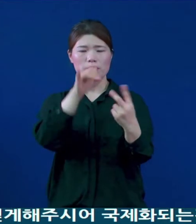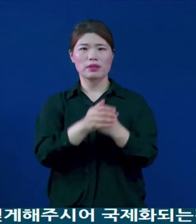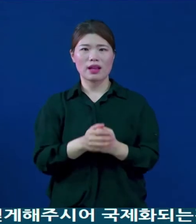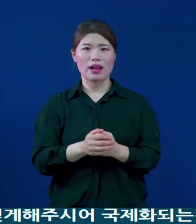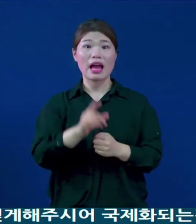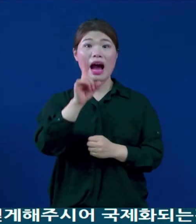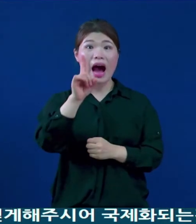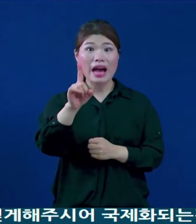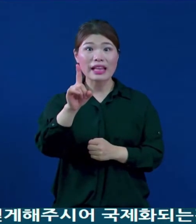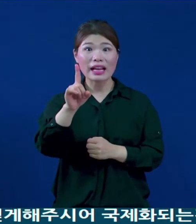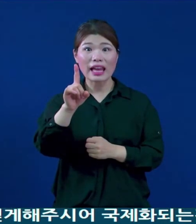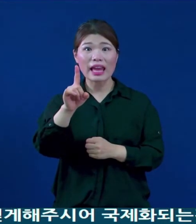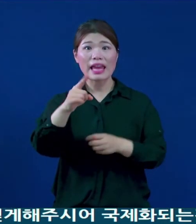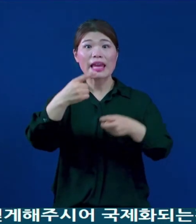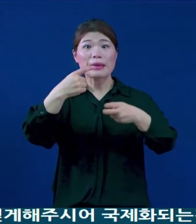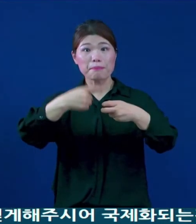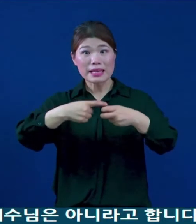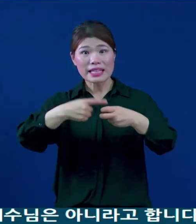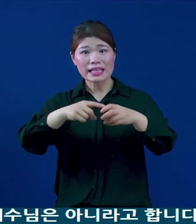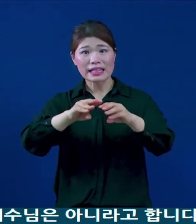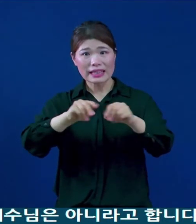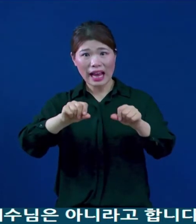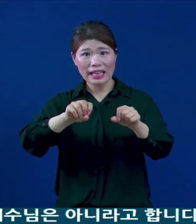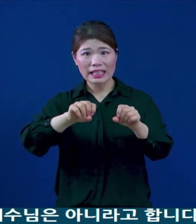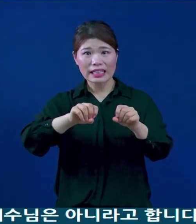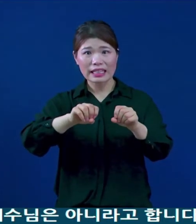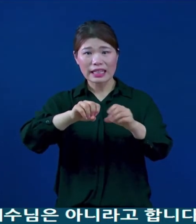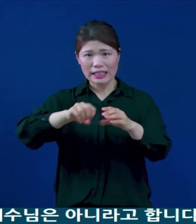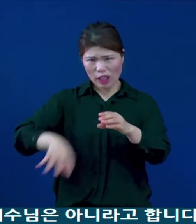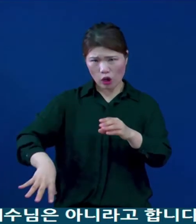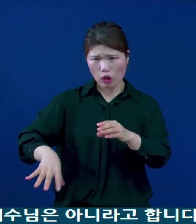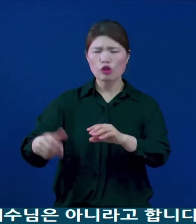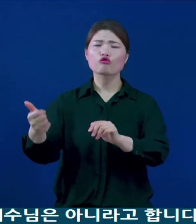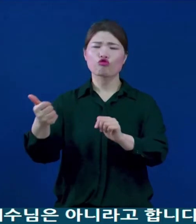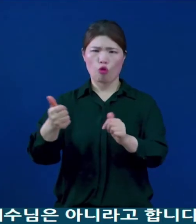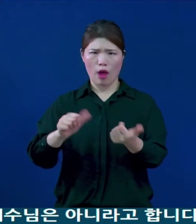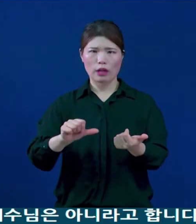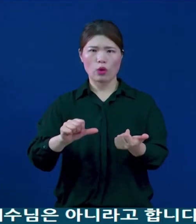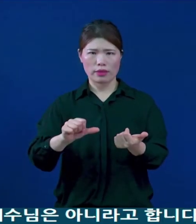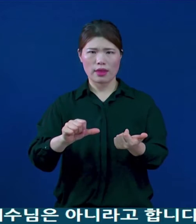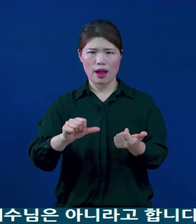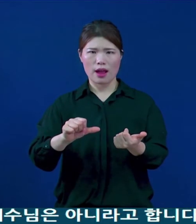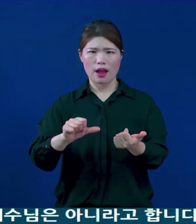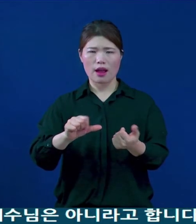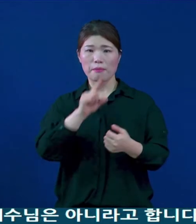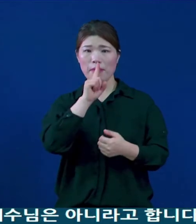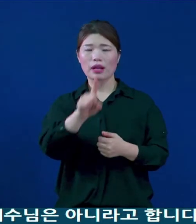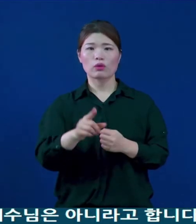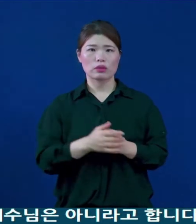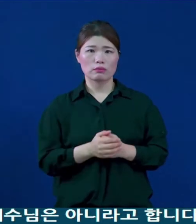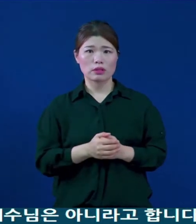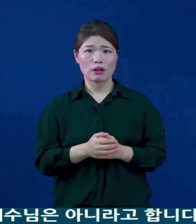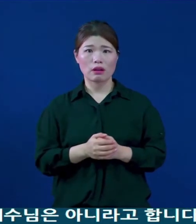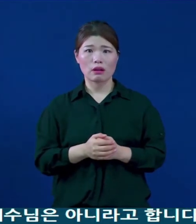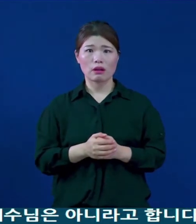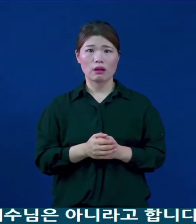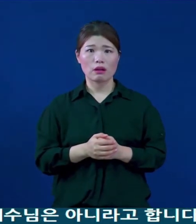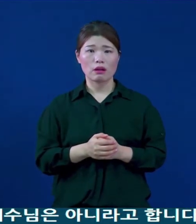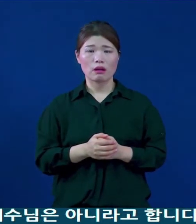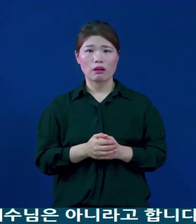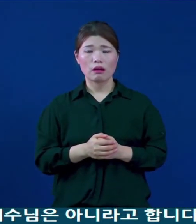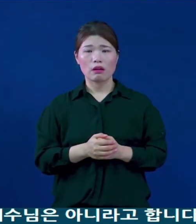알의 밀이 땅에 떨어져 죽어야 한다. 누구 얘기예요? 예수님 얘기인